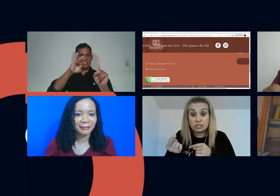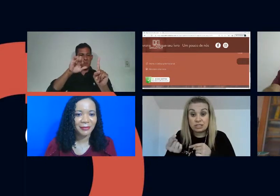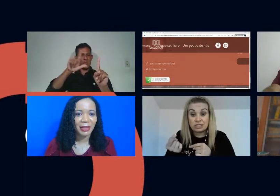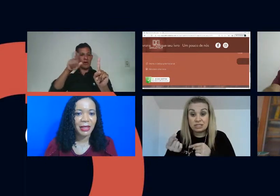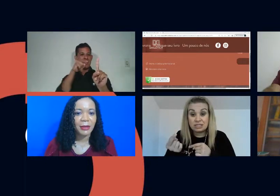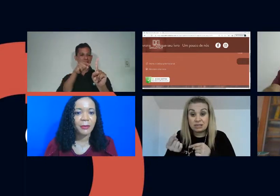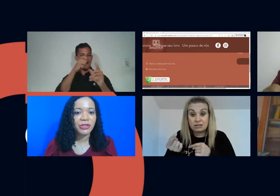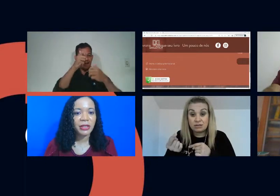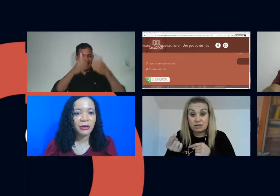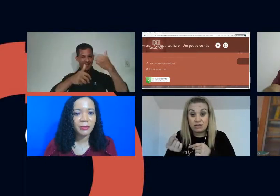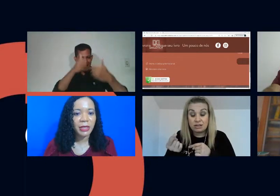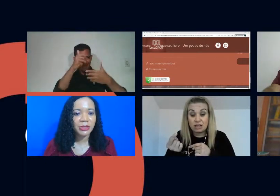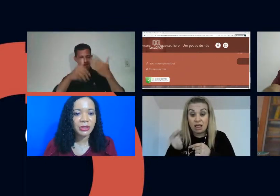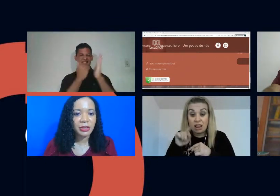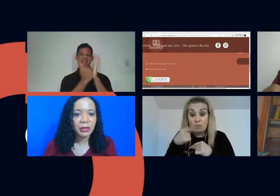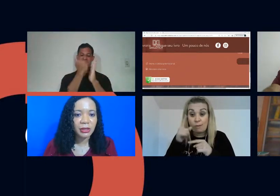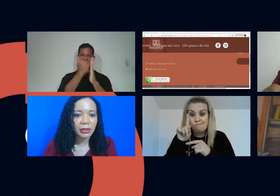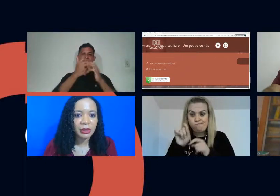OK?